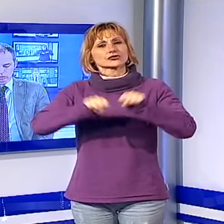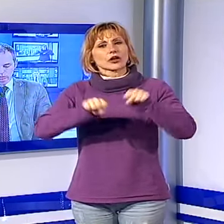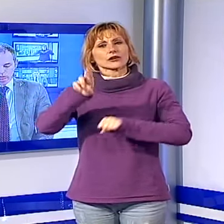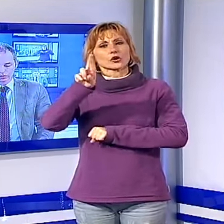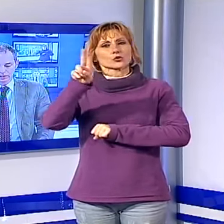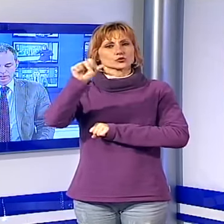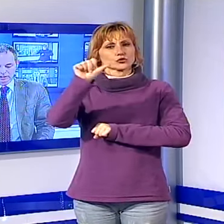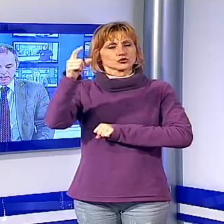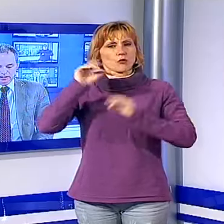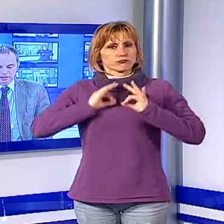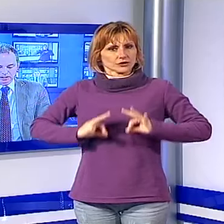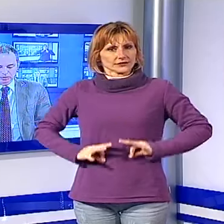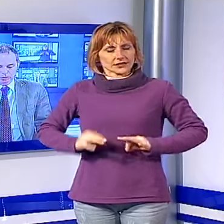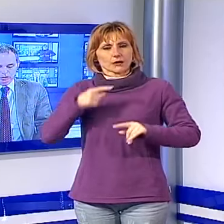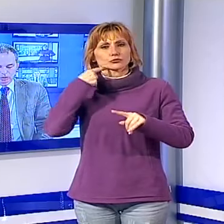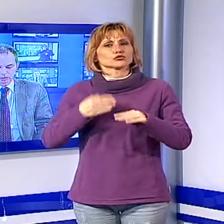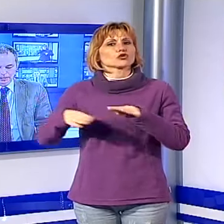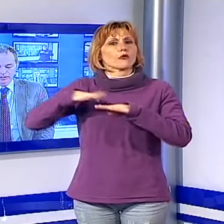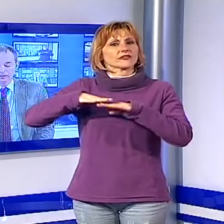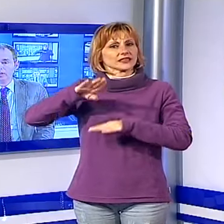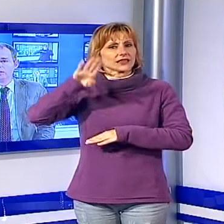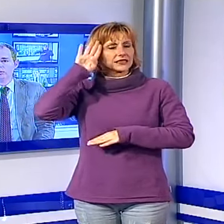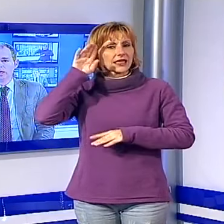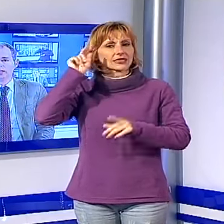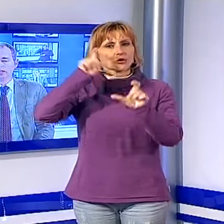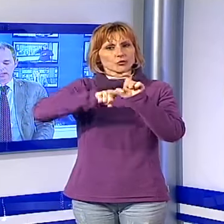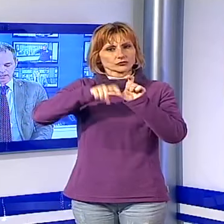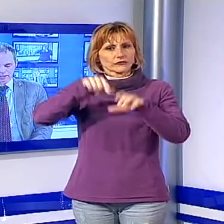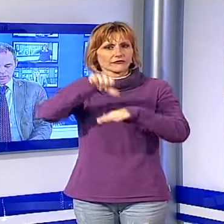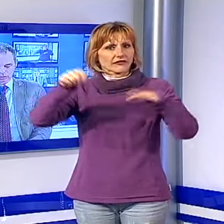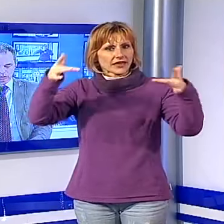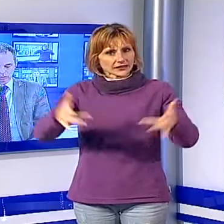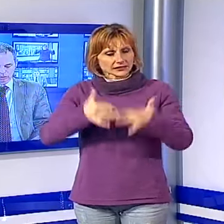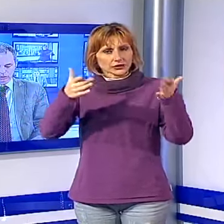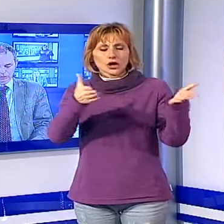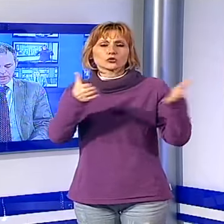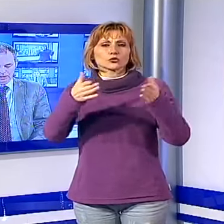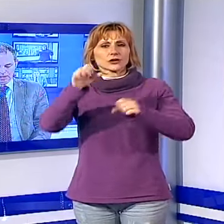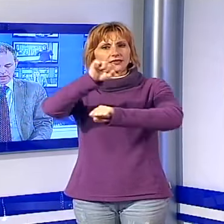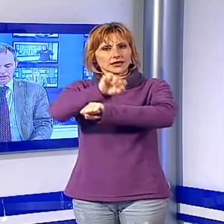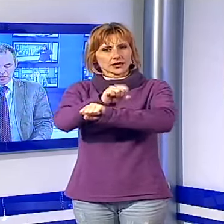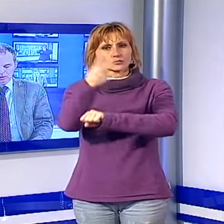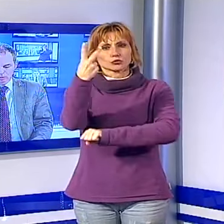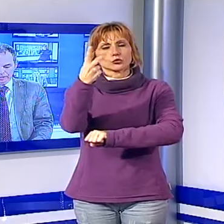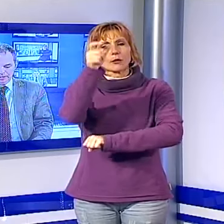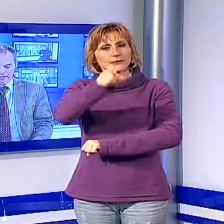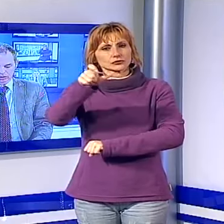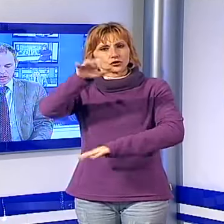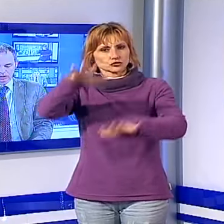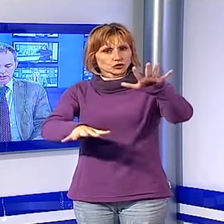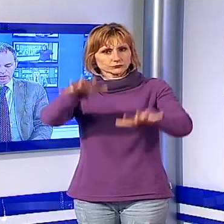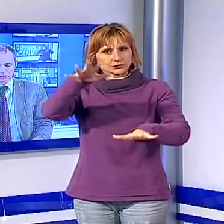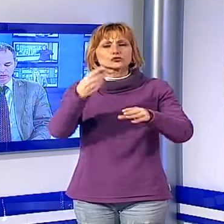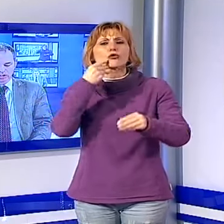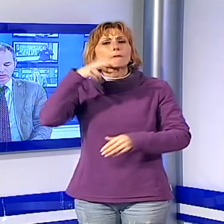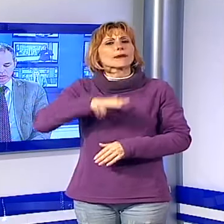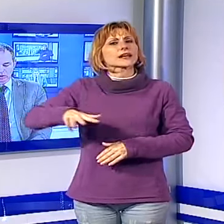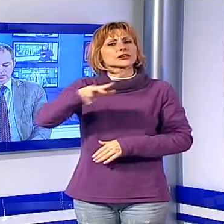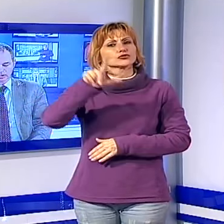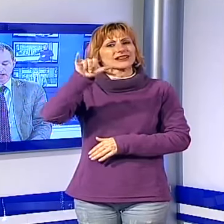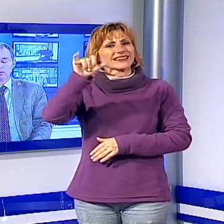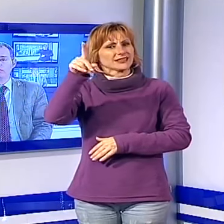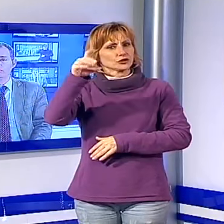Russo e un sovrintendente della questura sono rimasti feriti durante l'arresto di due sospettati in un parcheggio di Lido. Un